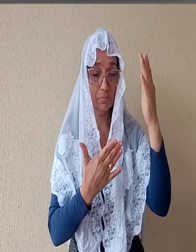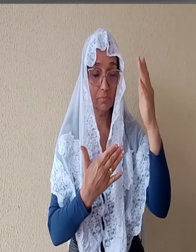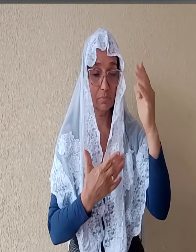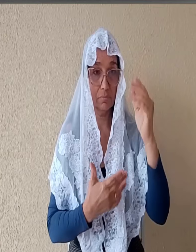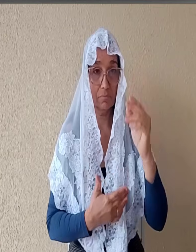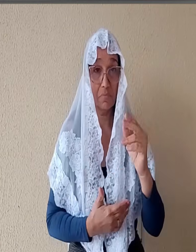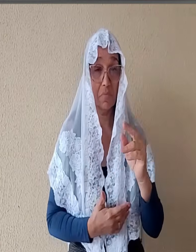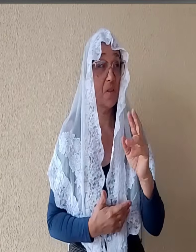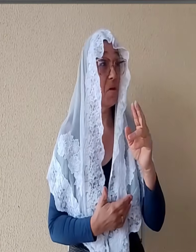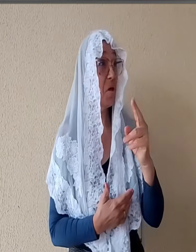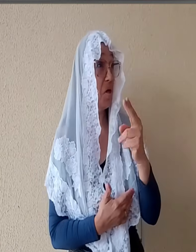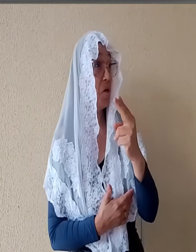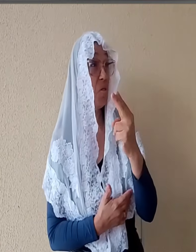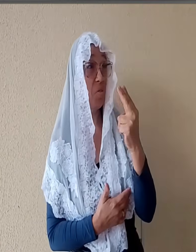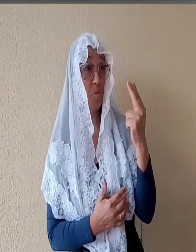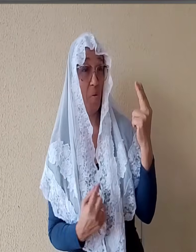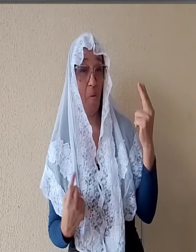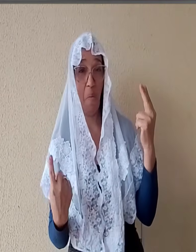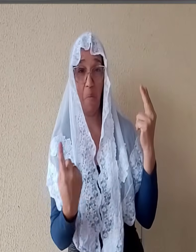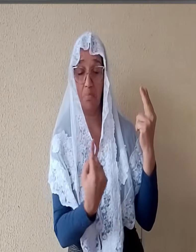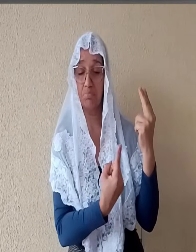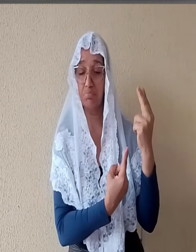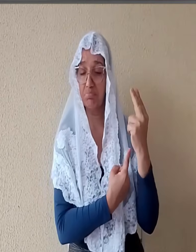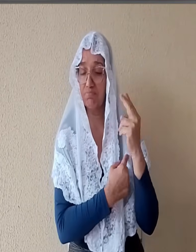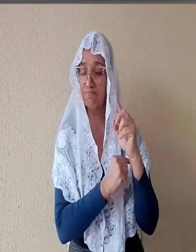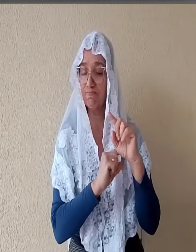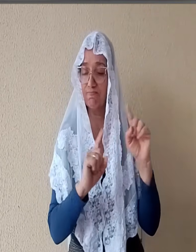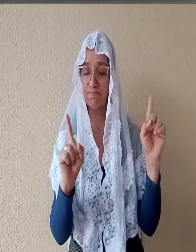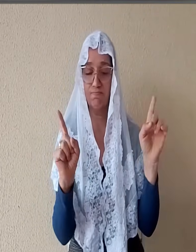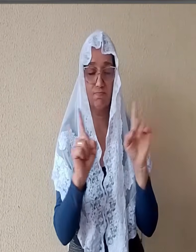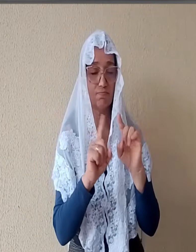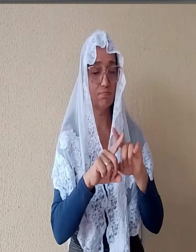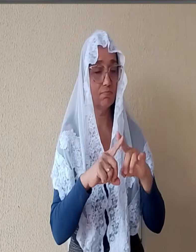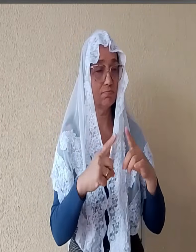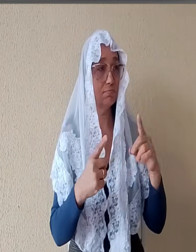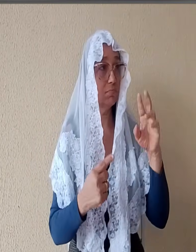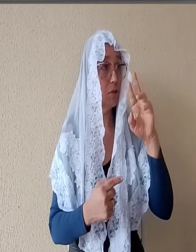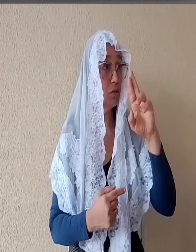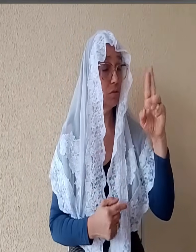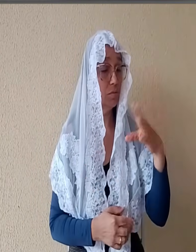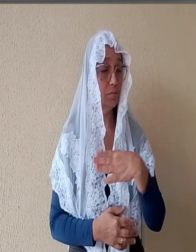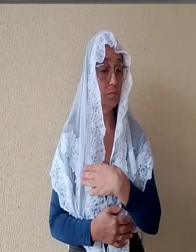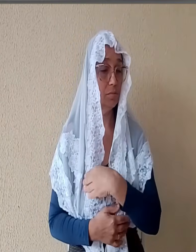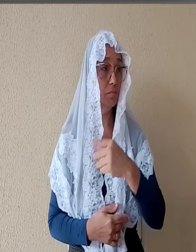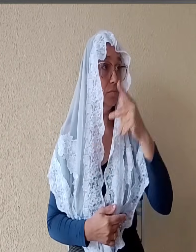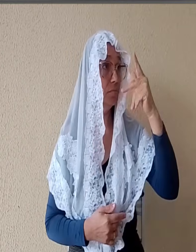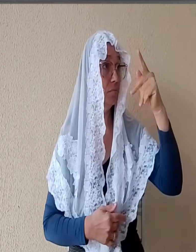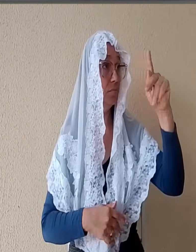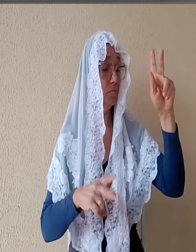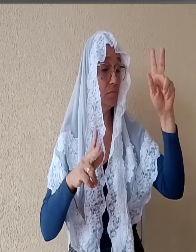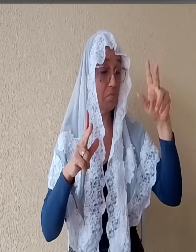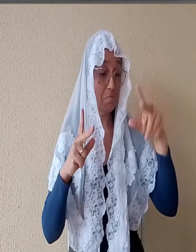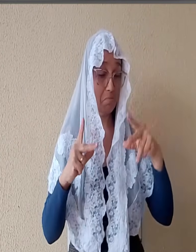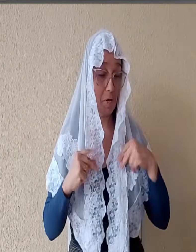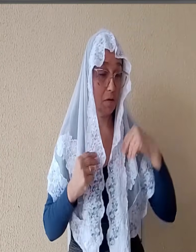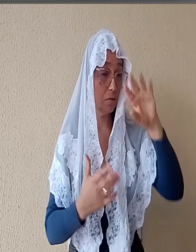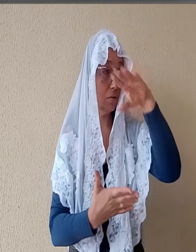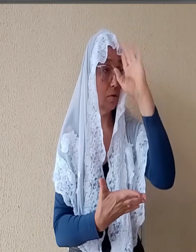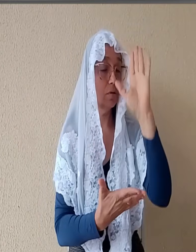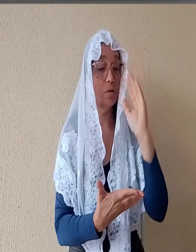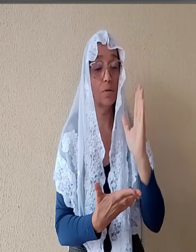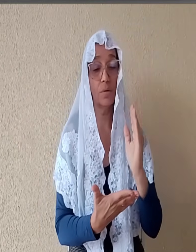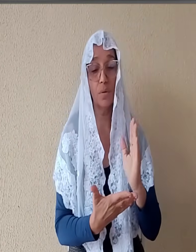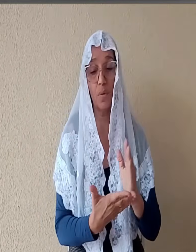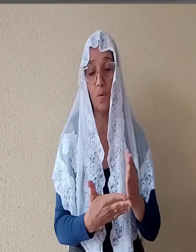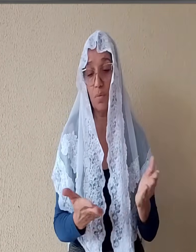Teu Filho amado Jesus Cristo, que és bendito hoje, eterno para sempre. Amém. Glória a